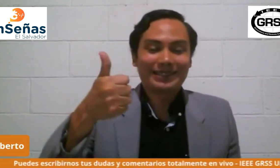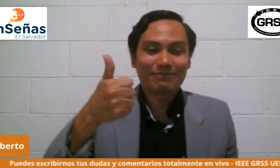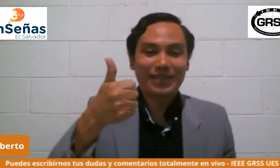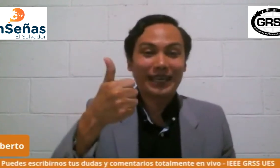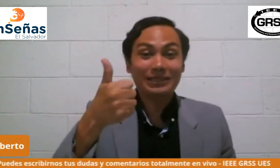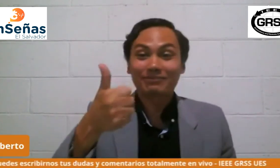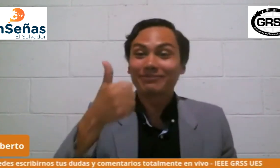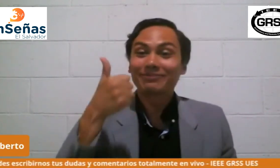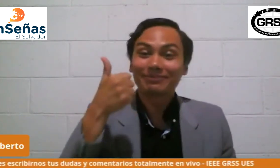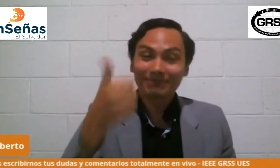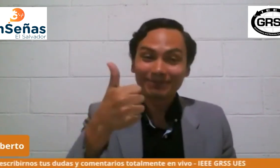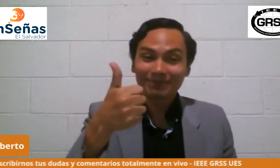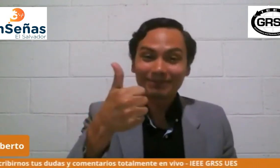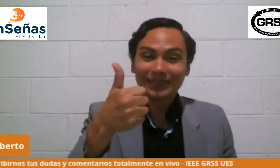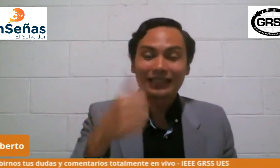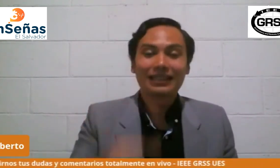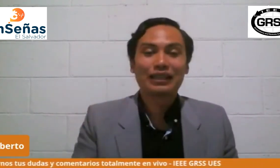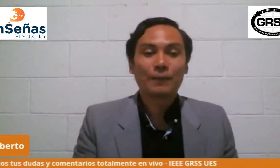bien.